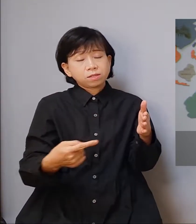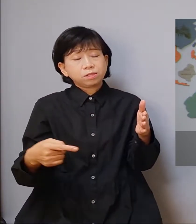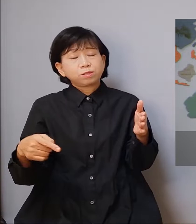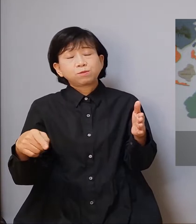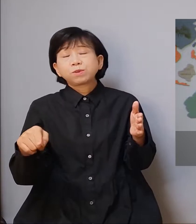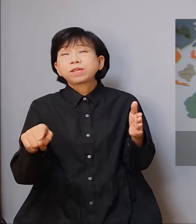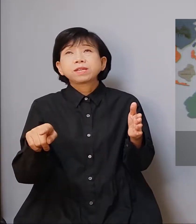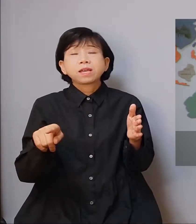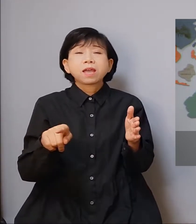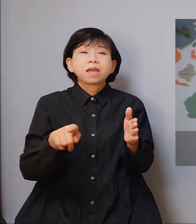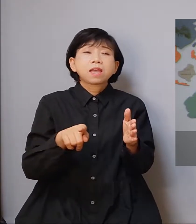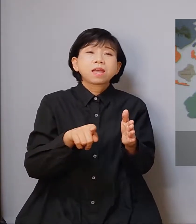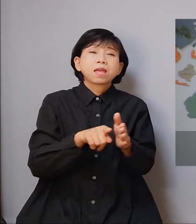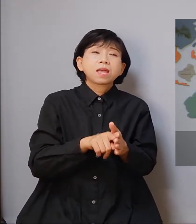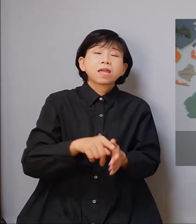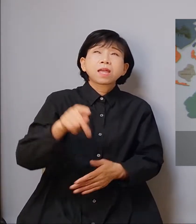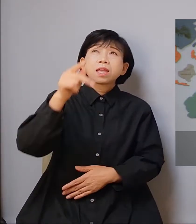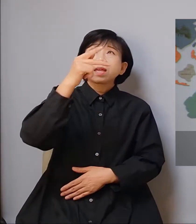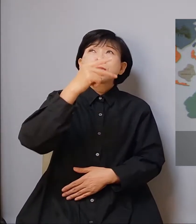나를